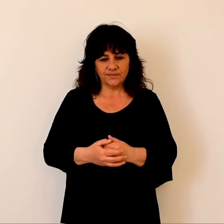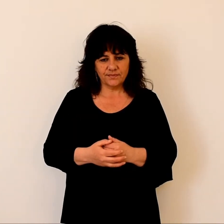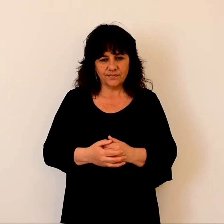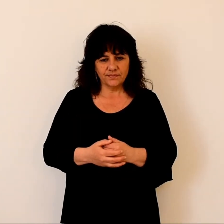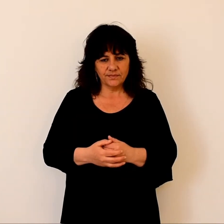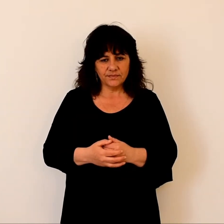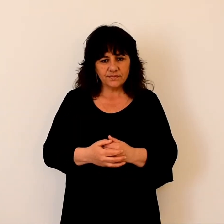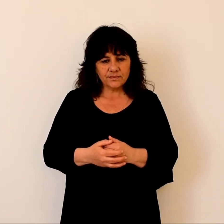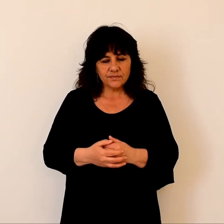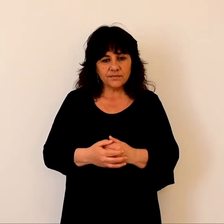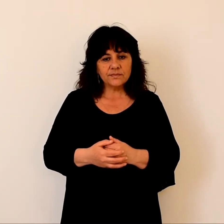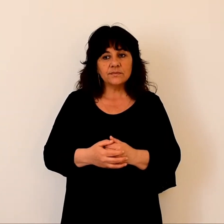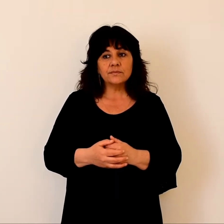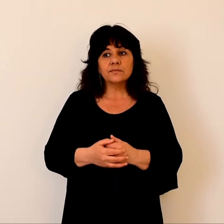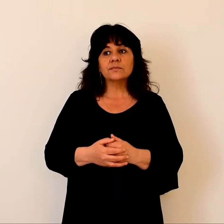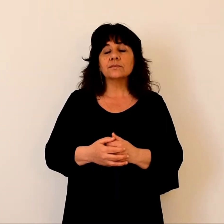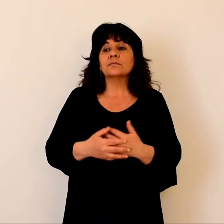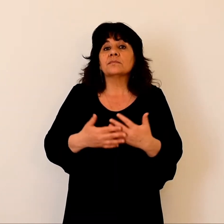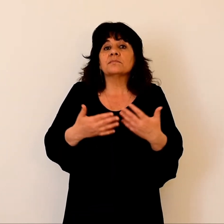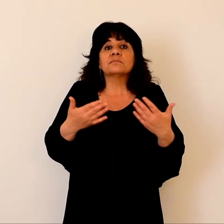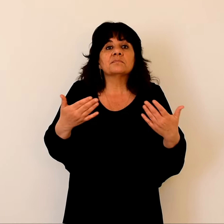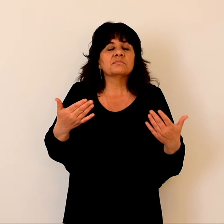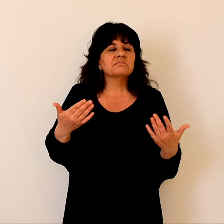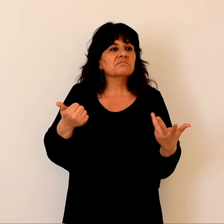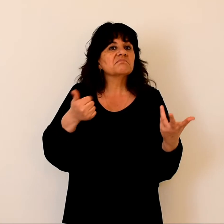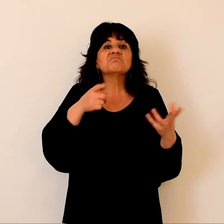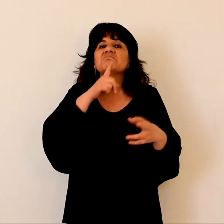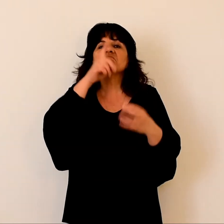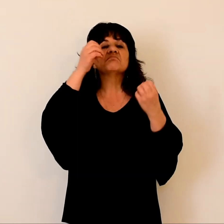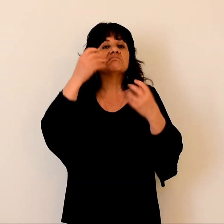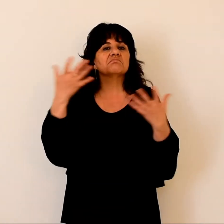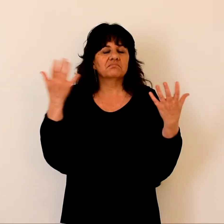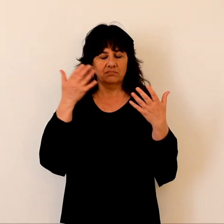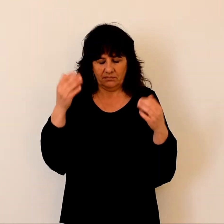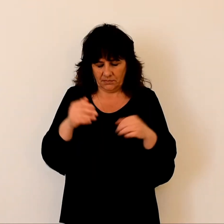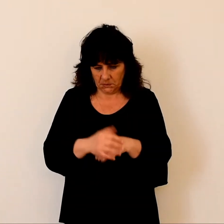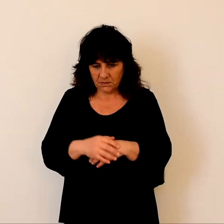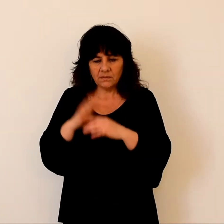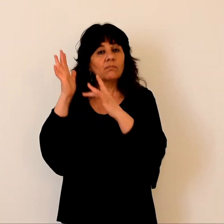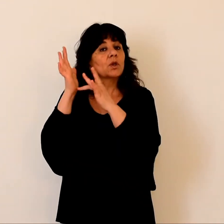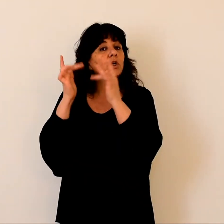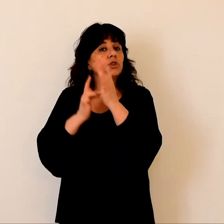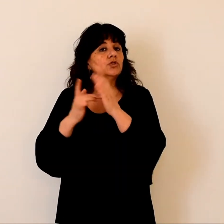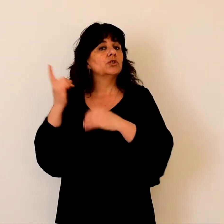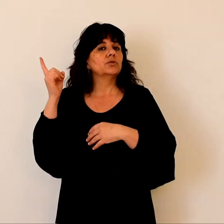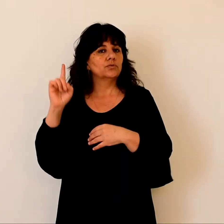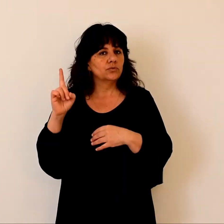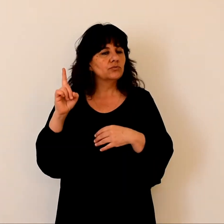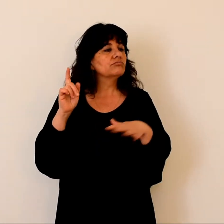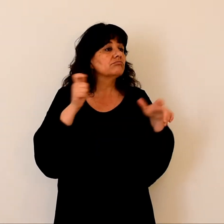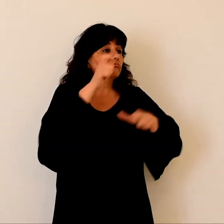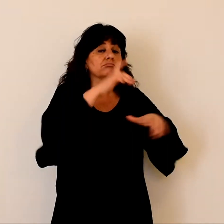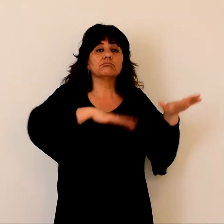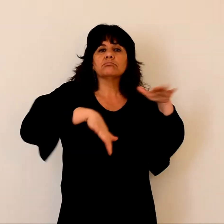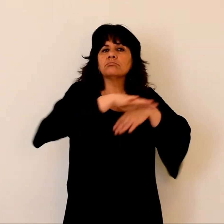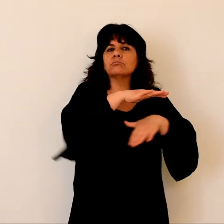Un jour, des gens rapportèrent à Jésus l'affaire des Galiléens que Pilate avait fait